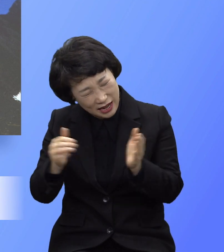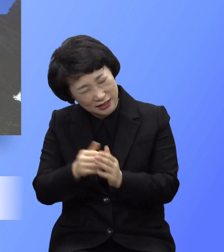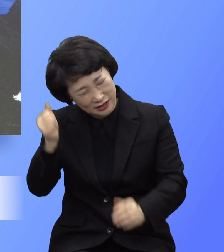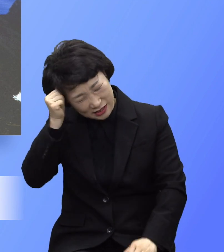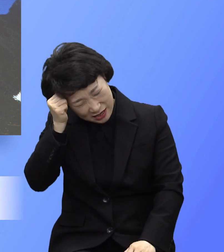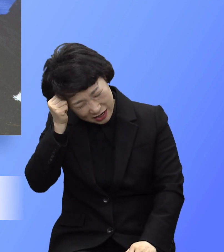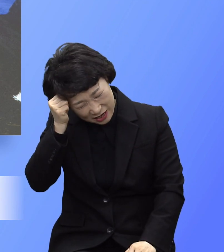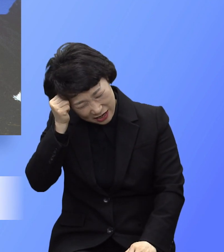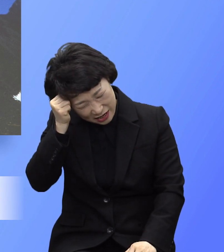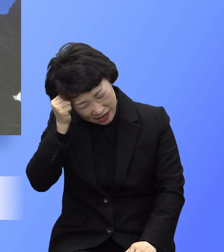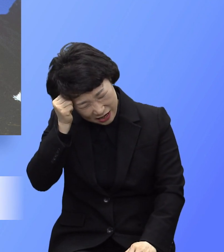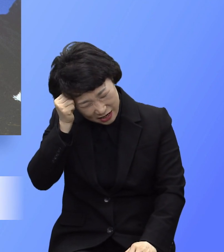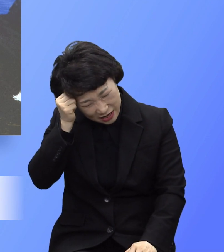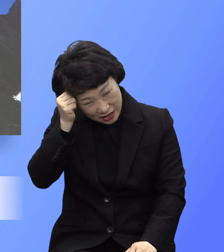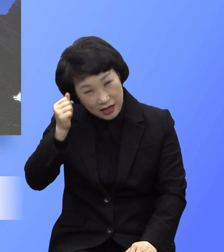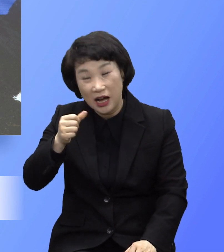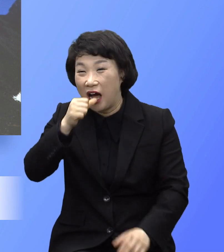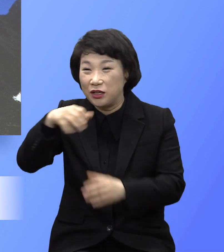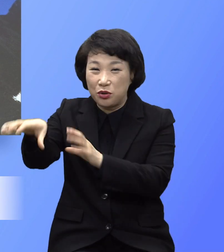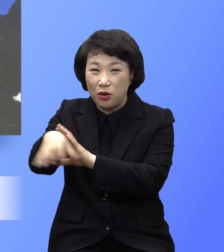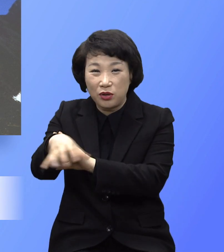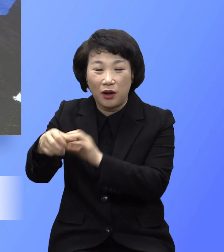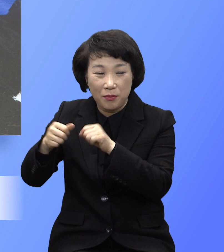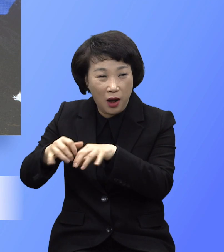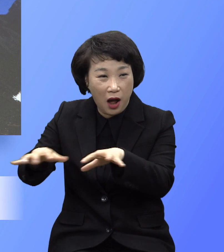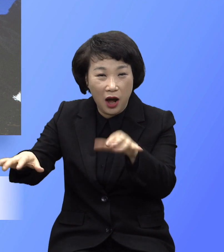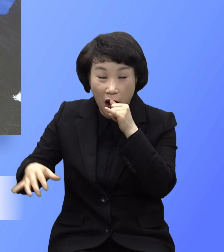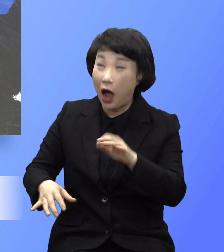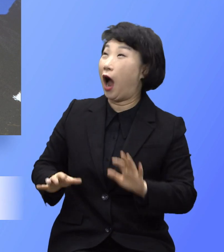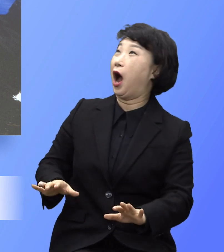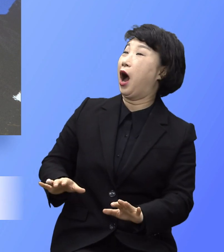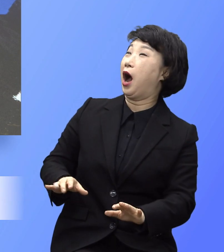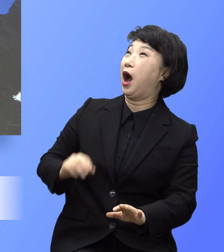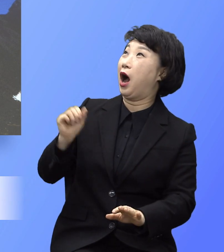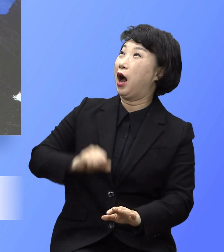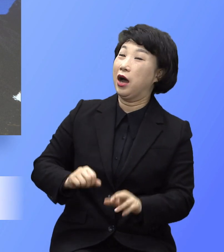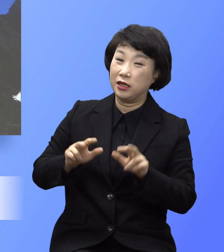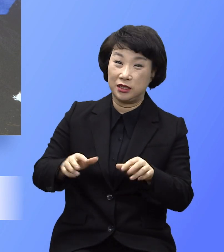땡그랑 땡그랑 납니다. 지금 한